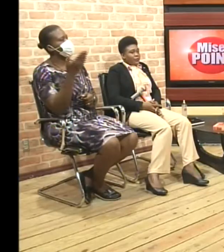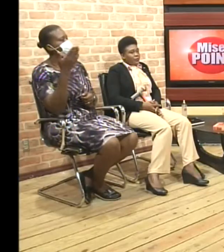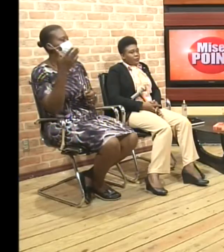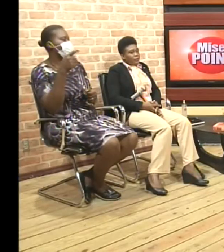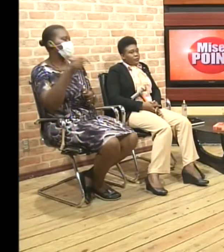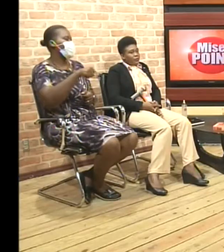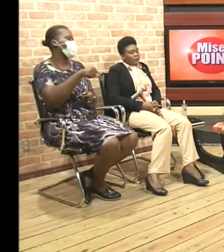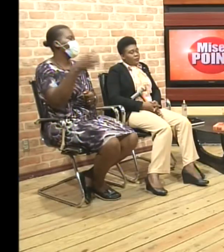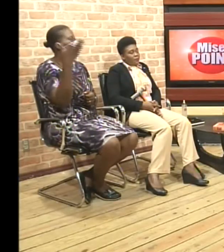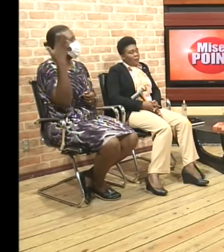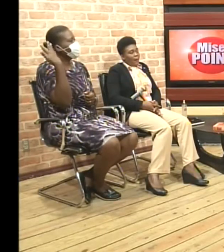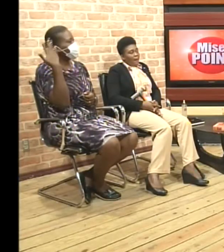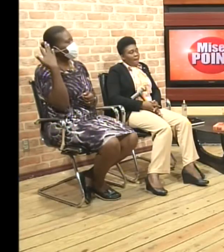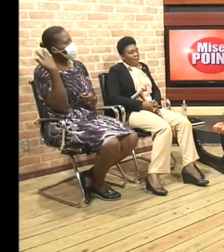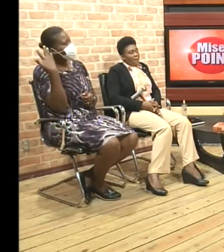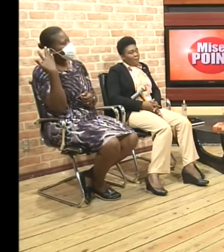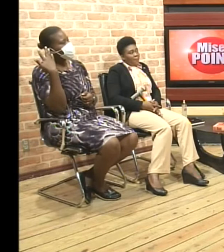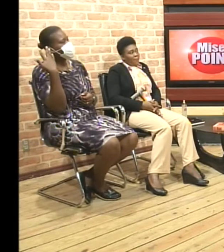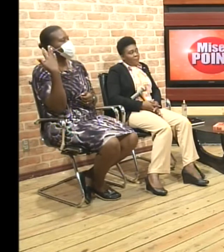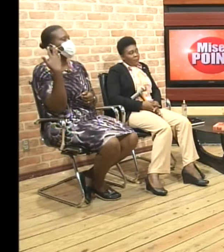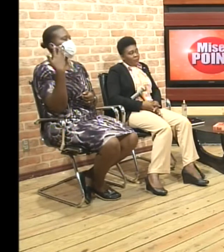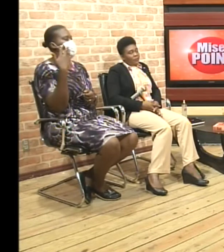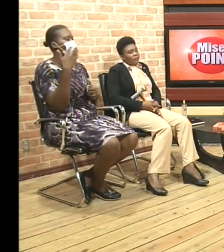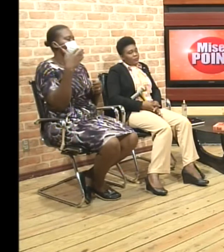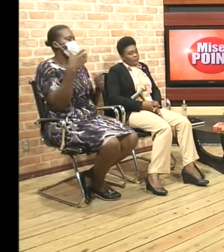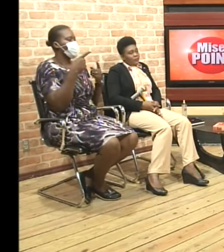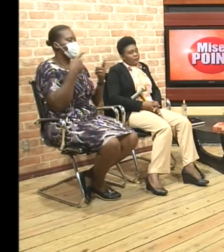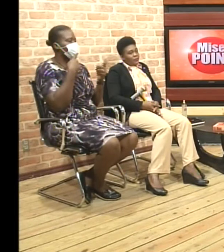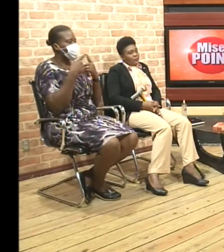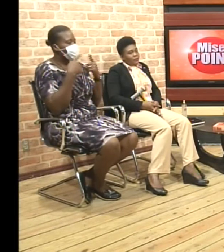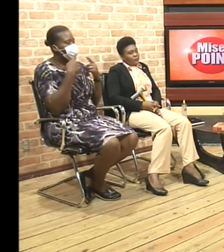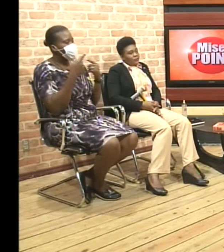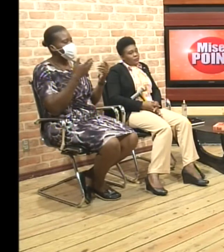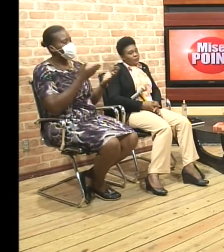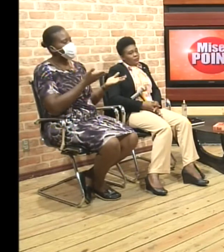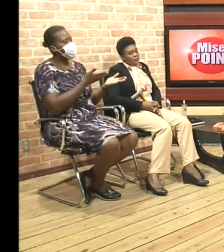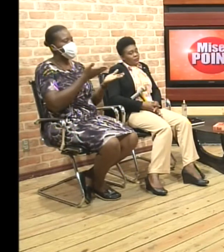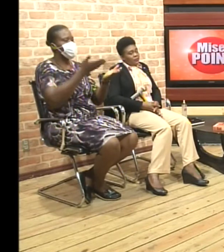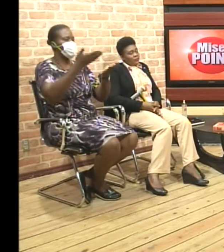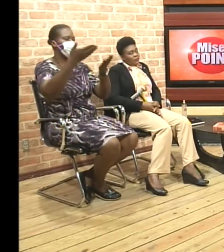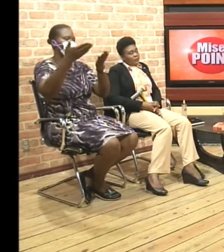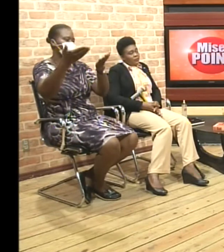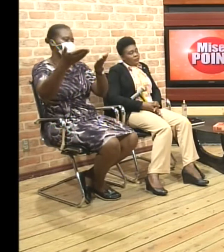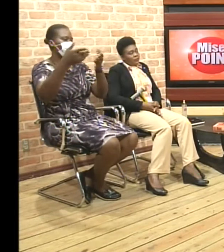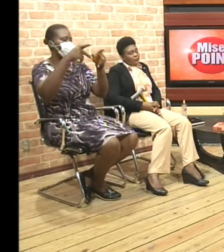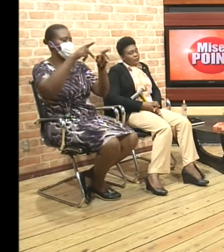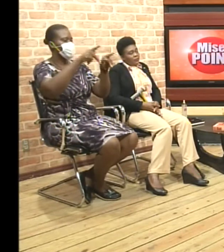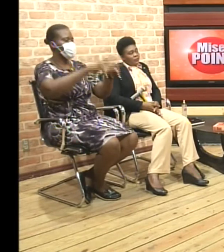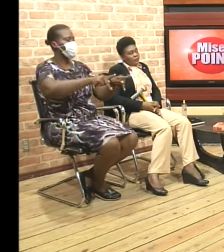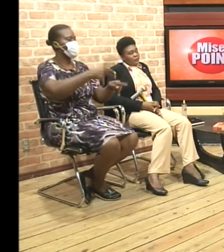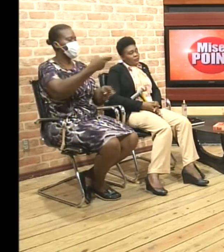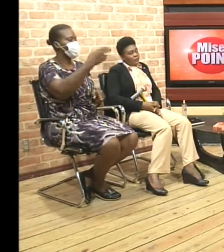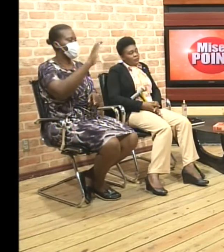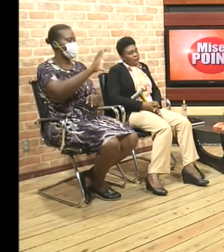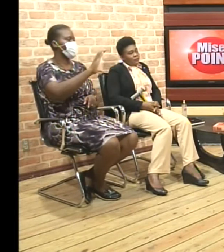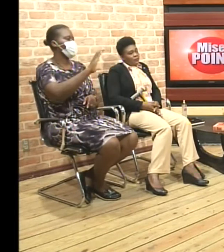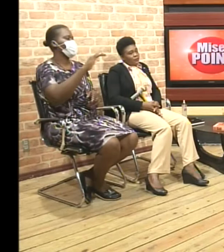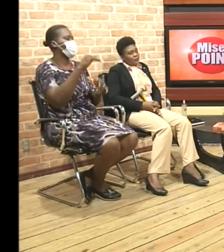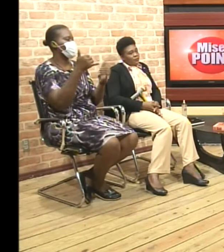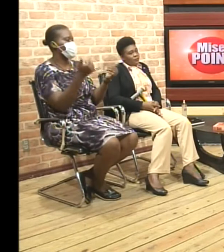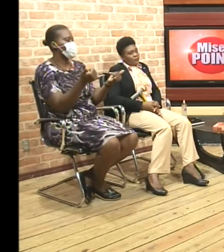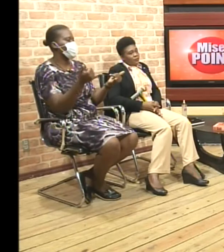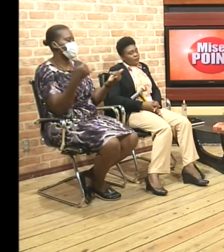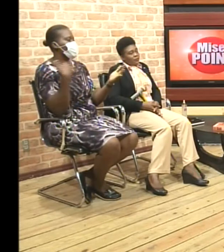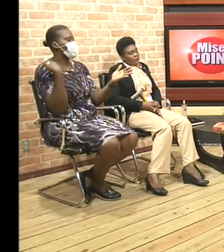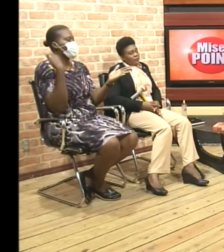dans dernière émission de faire vous t'a porté parole, moun a besoin spécieux, madame Soinette Désir. Je dis arrivé, ou êtes reconnu. Alors, au